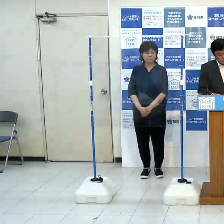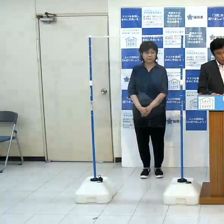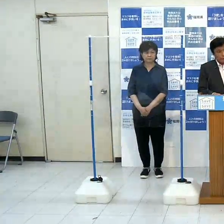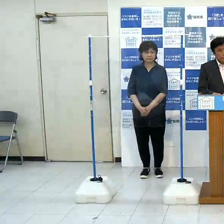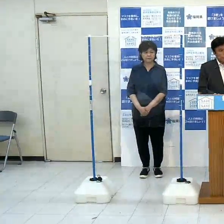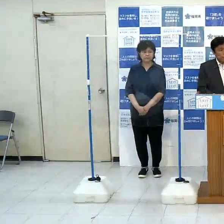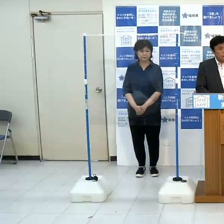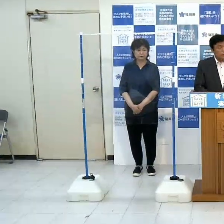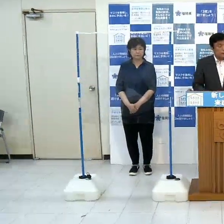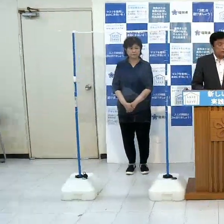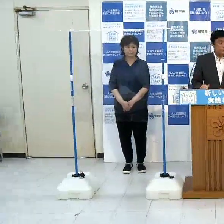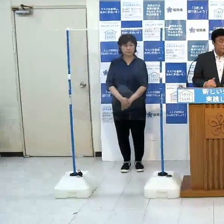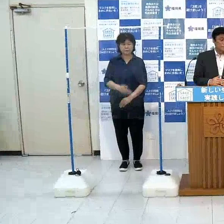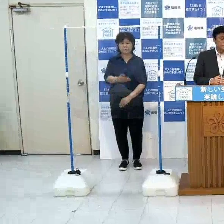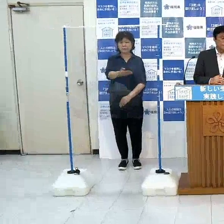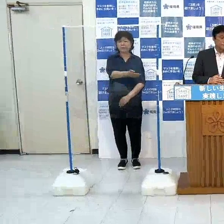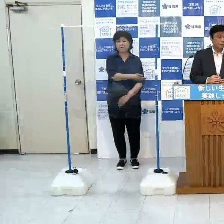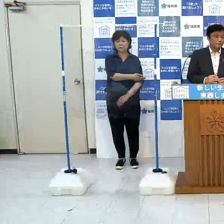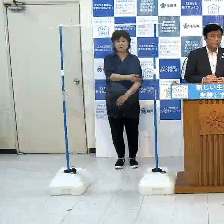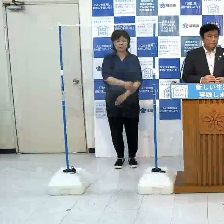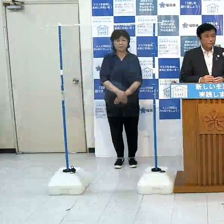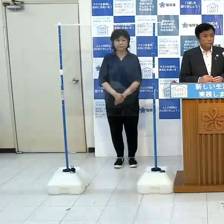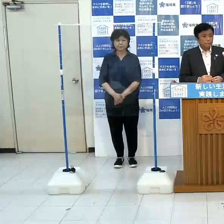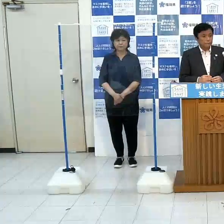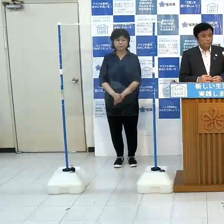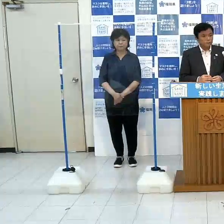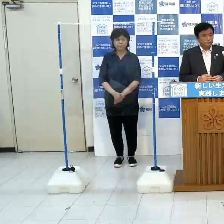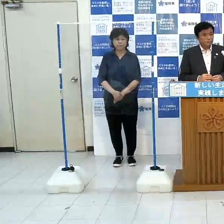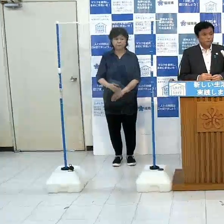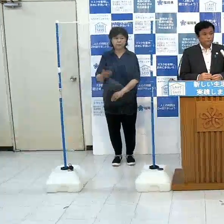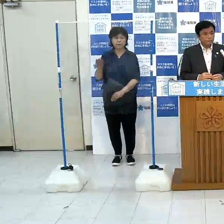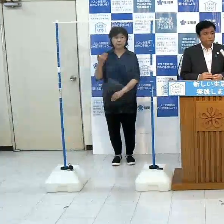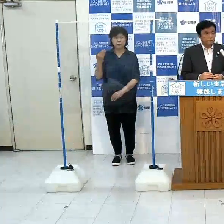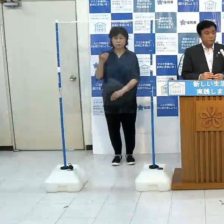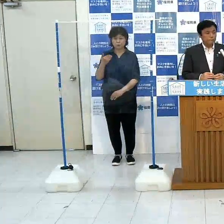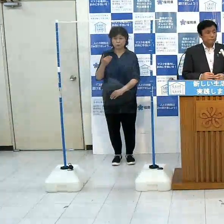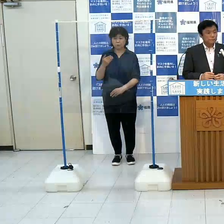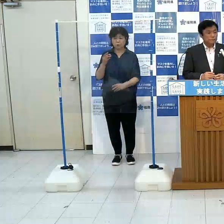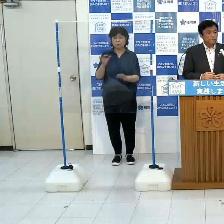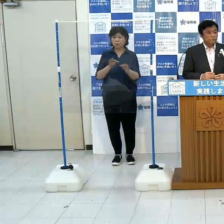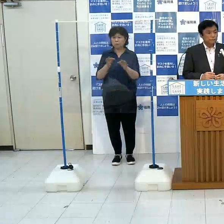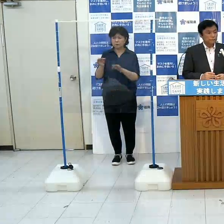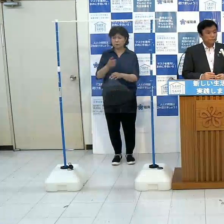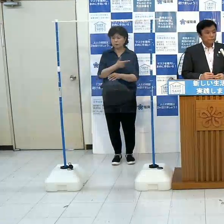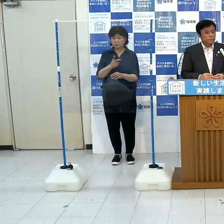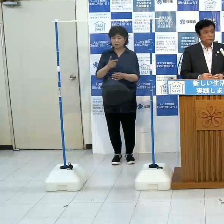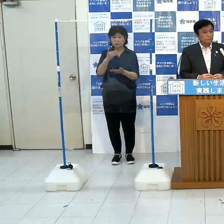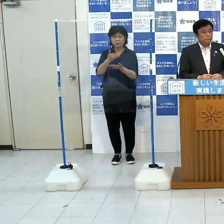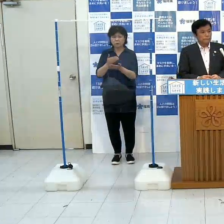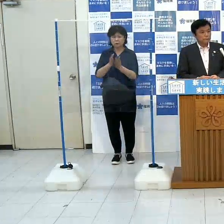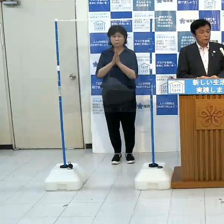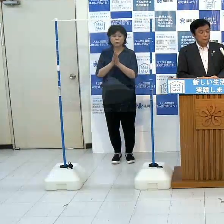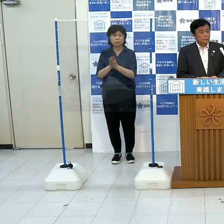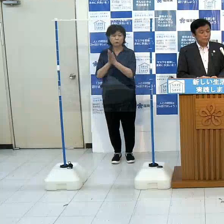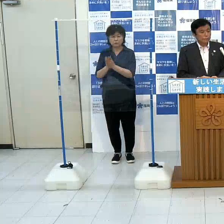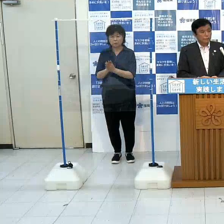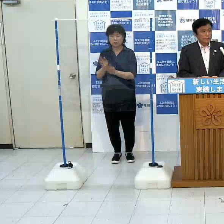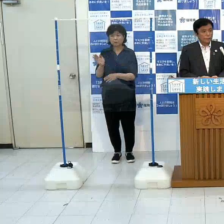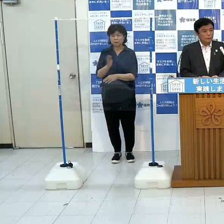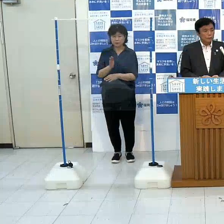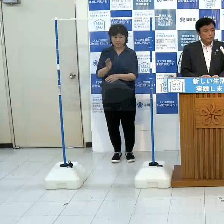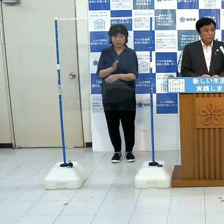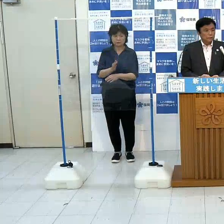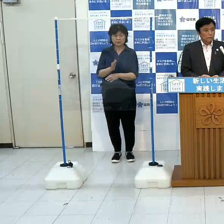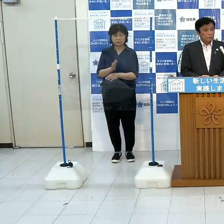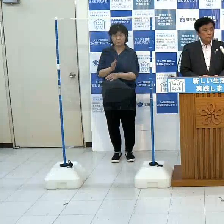よろしいでしょうか。私も、 はい、 先ほどから休業要請を受けてについて町でのご見解があってです